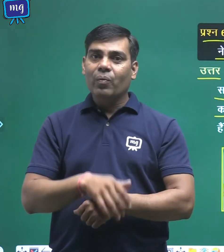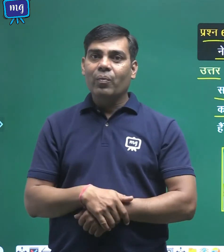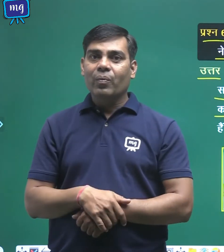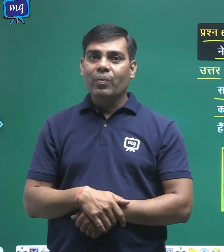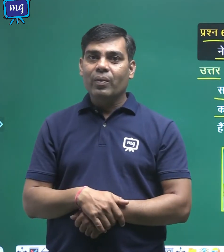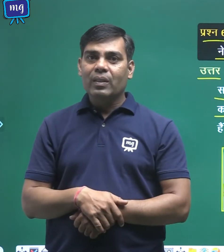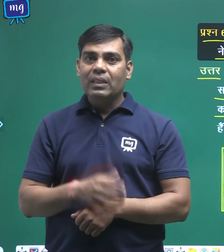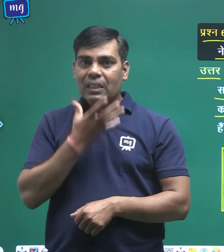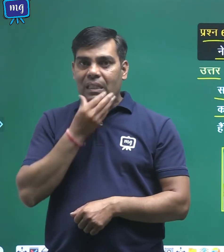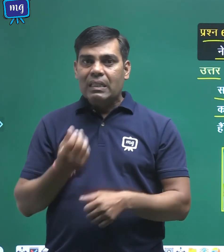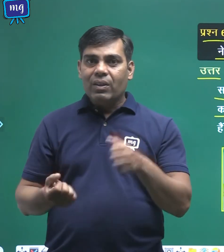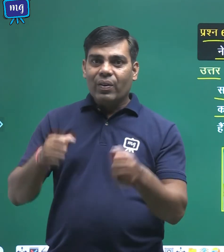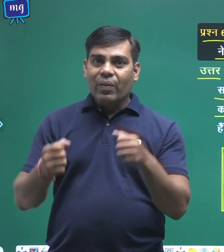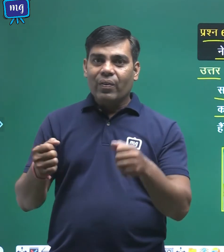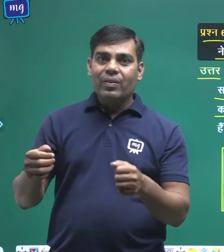ट्रक से